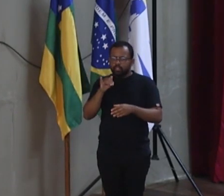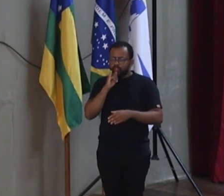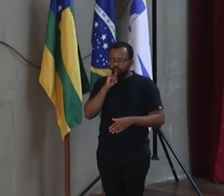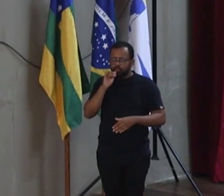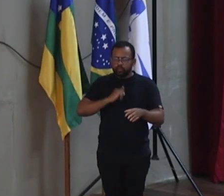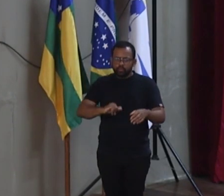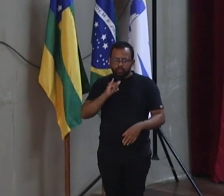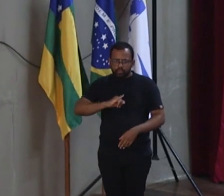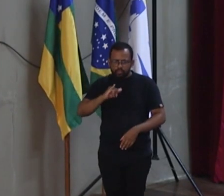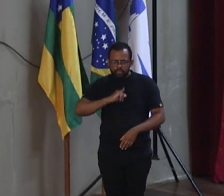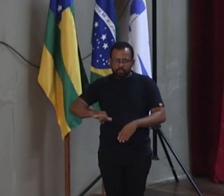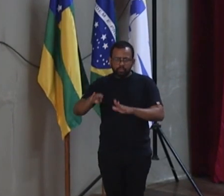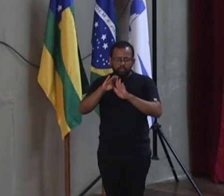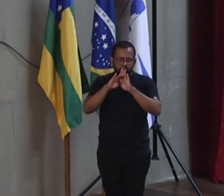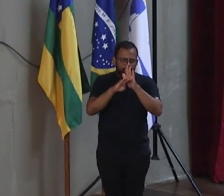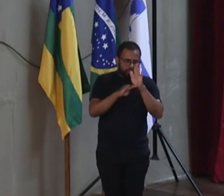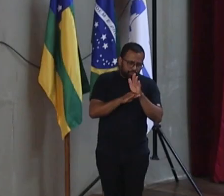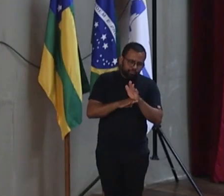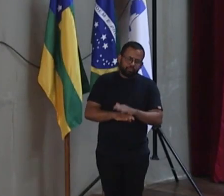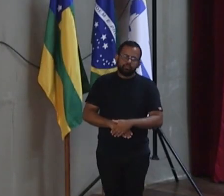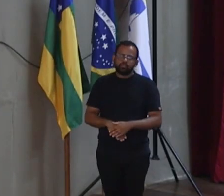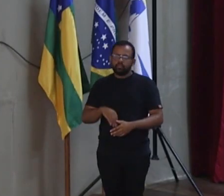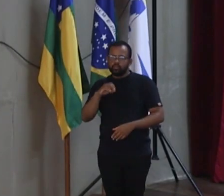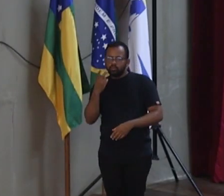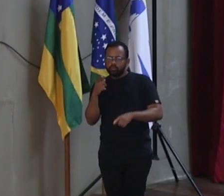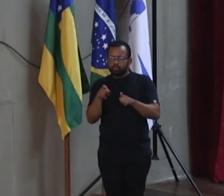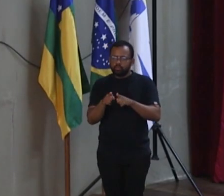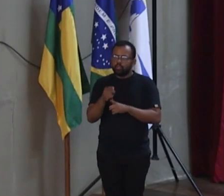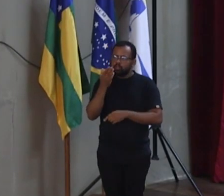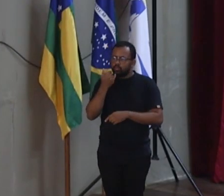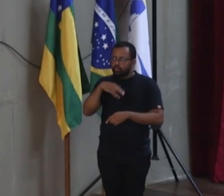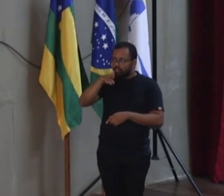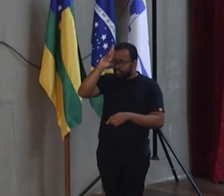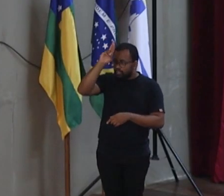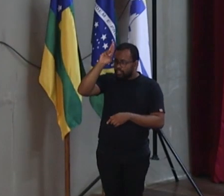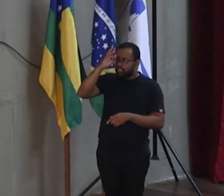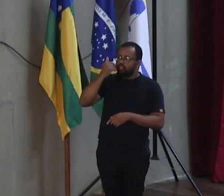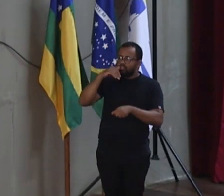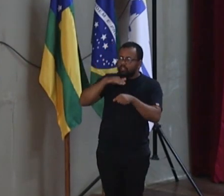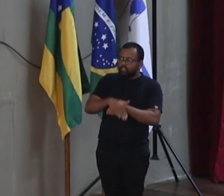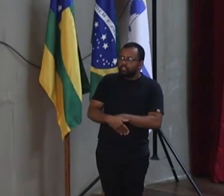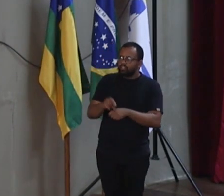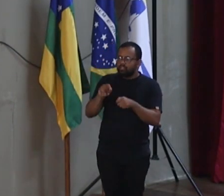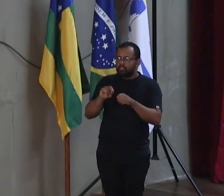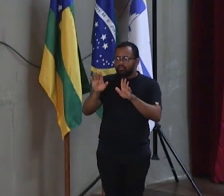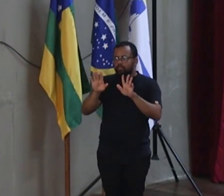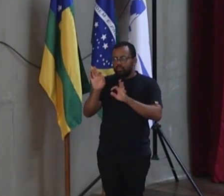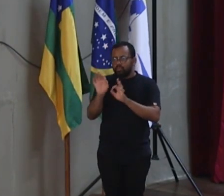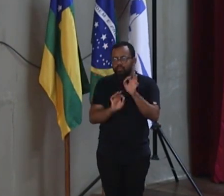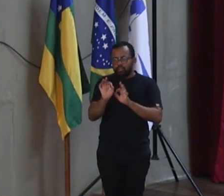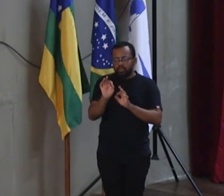intervalos dessas programações, ou mesmo nos jantares que a gente fazia. Mas dentre